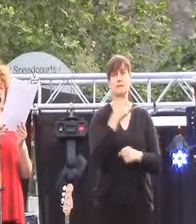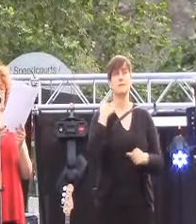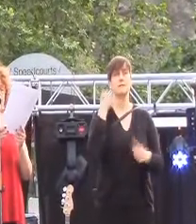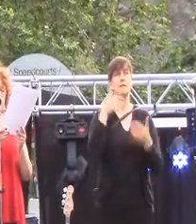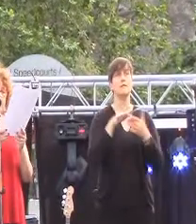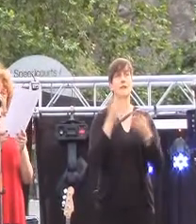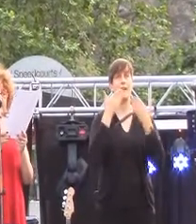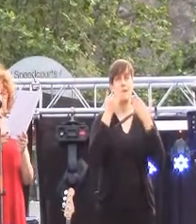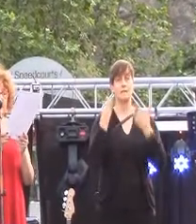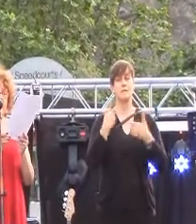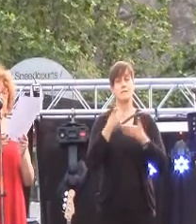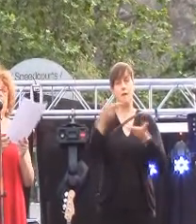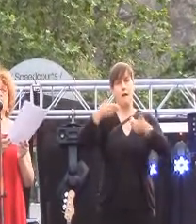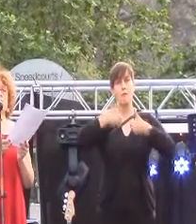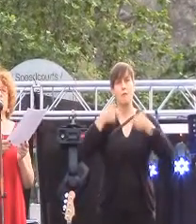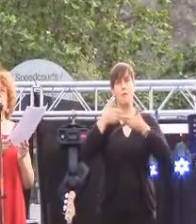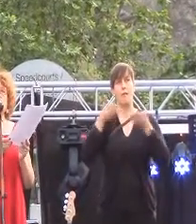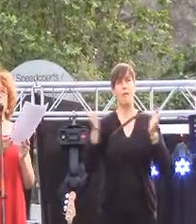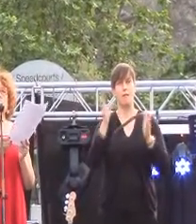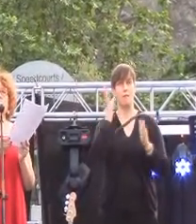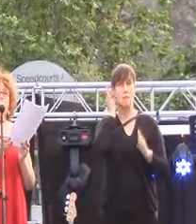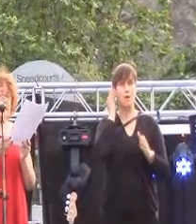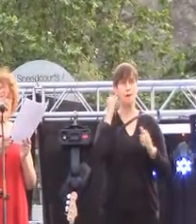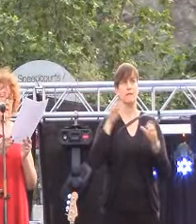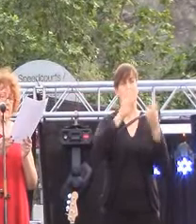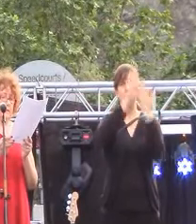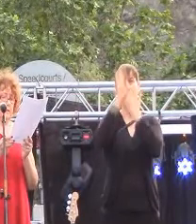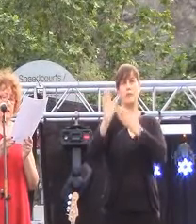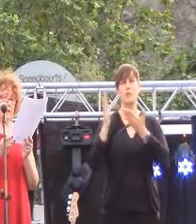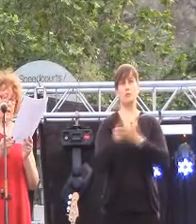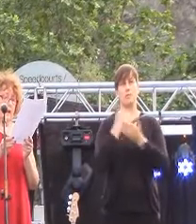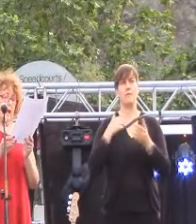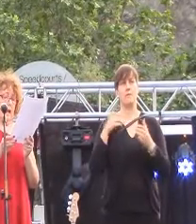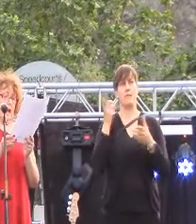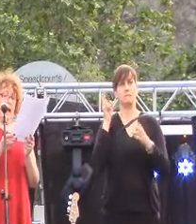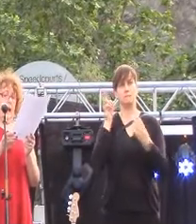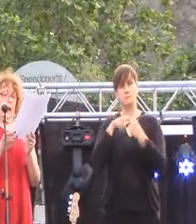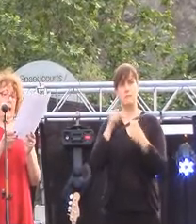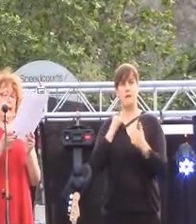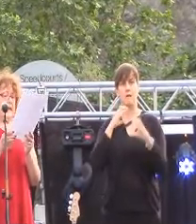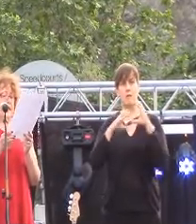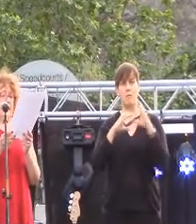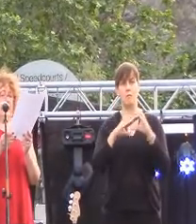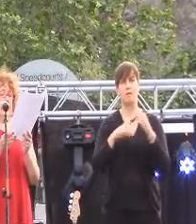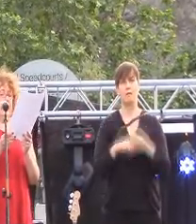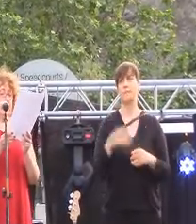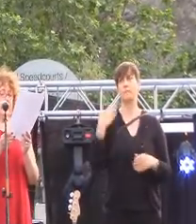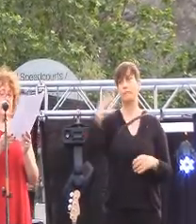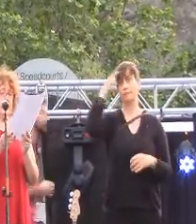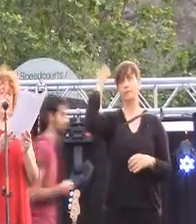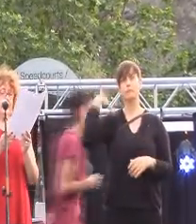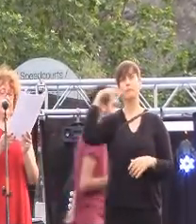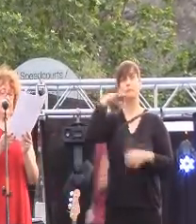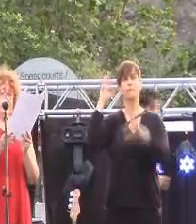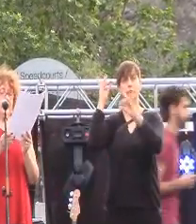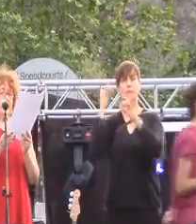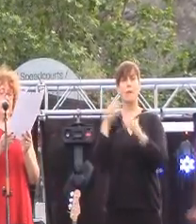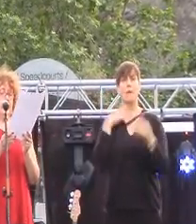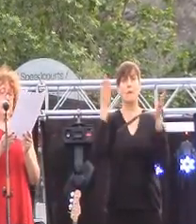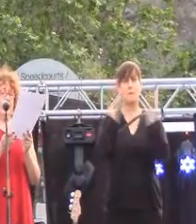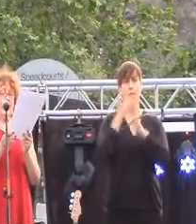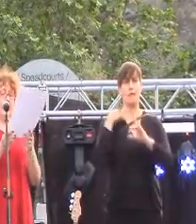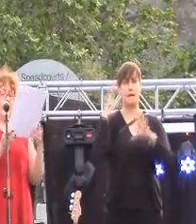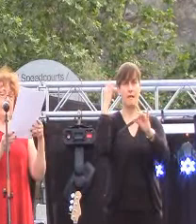una finestra comunicativa a les dones i al veïnat. A Gràcia, a la revista Vila de